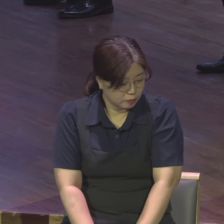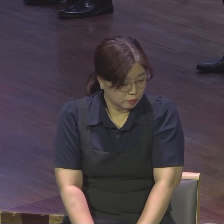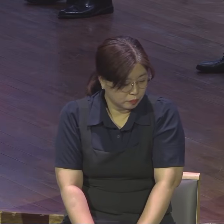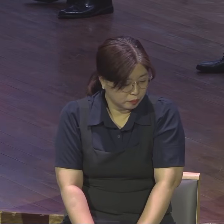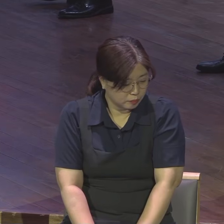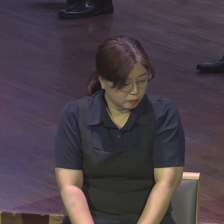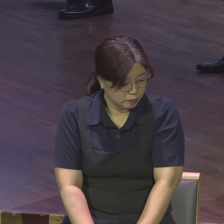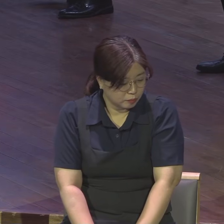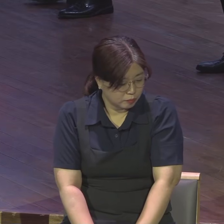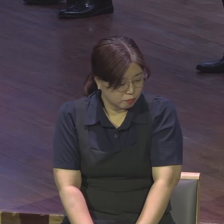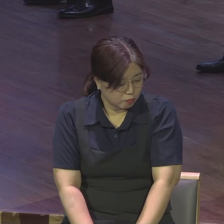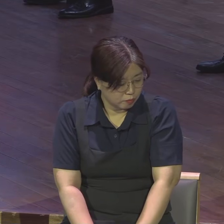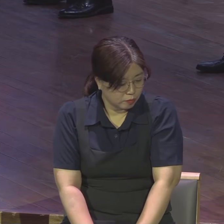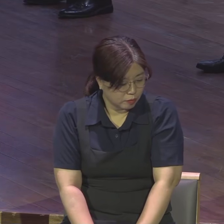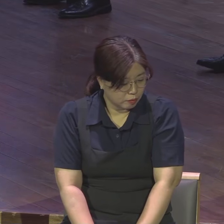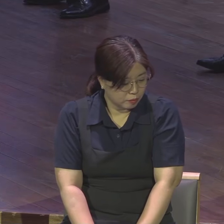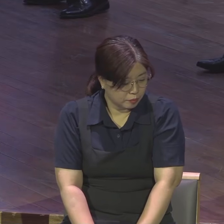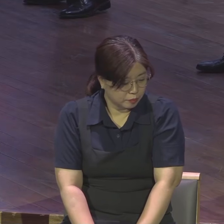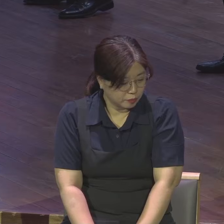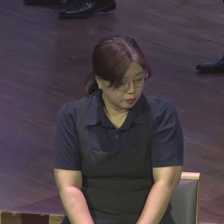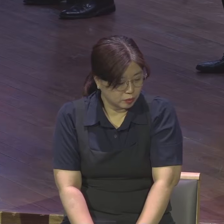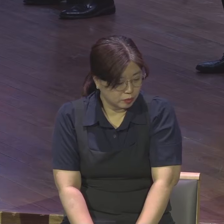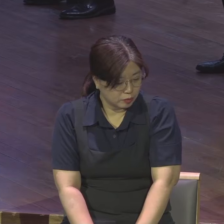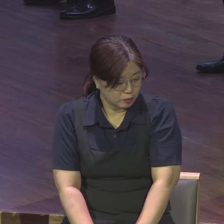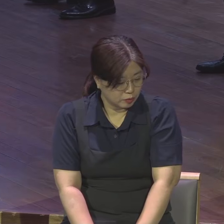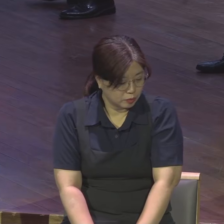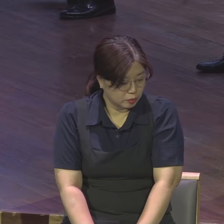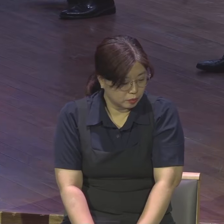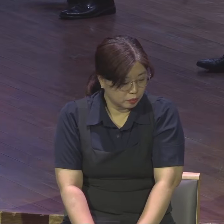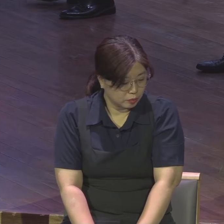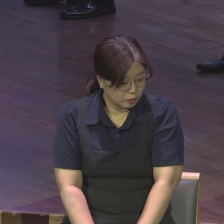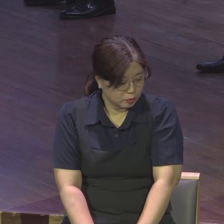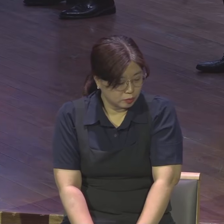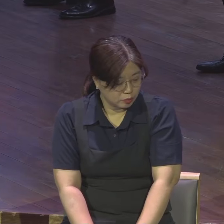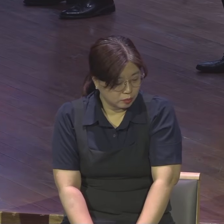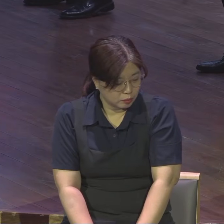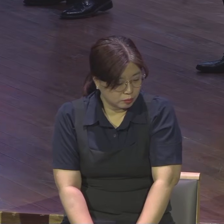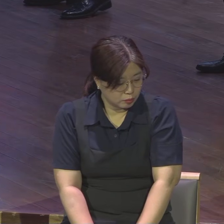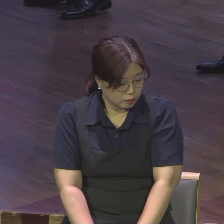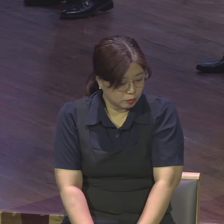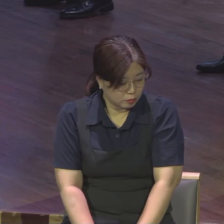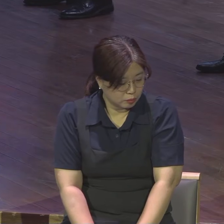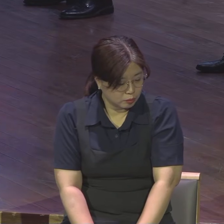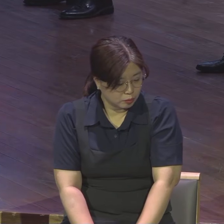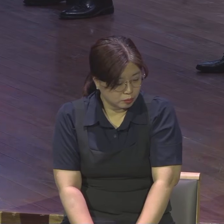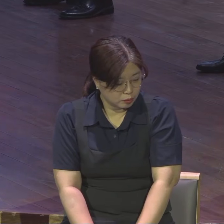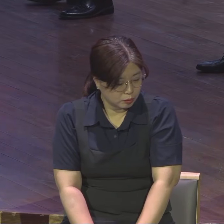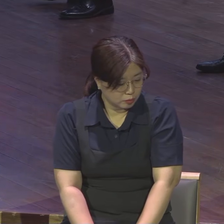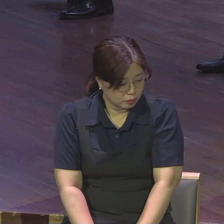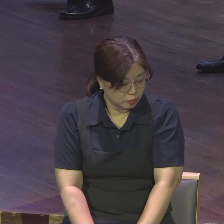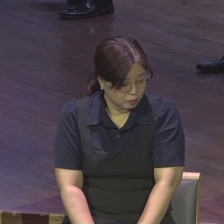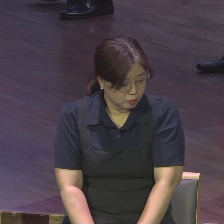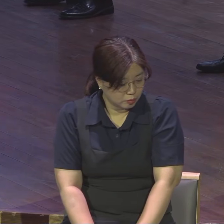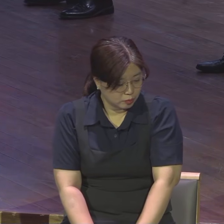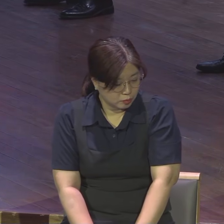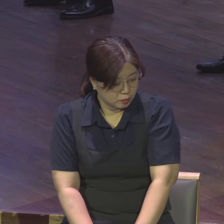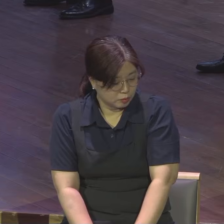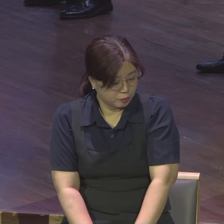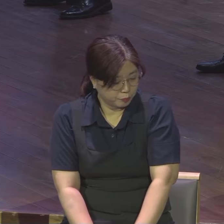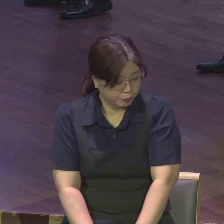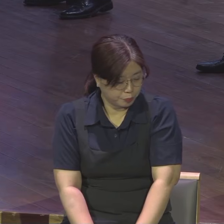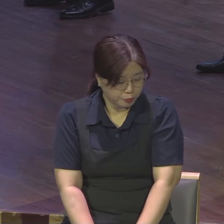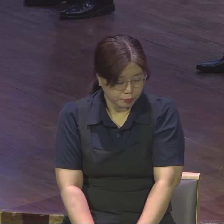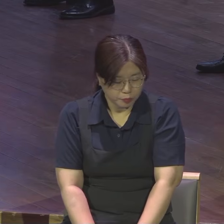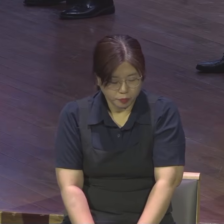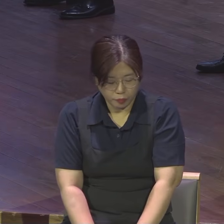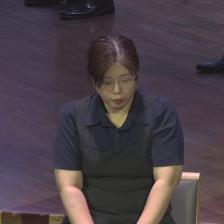성도들이 오직 그리스도 안에만 안됨에 증인되게 하여 주시옵소서. 하나님의 나라가 지금 이 시간 우리 모든 하나들에게